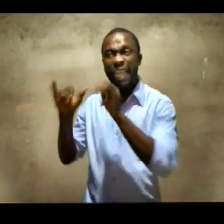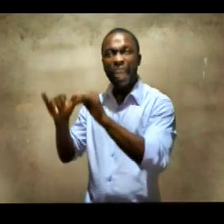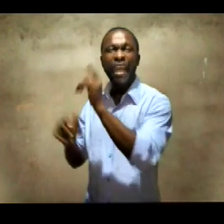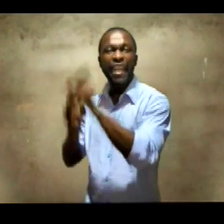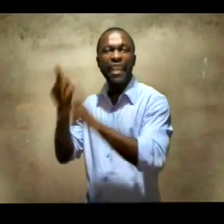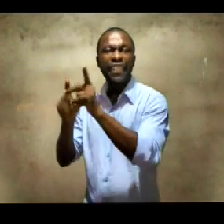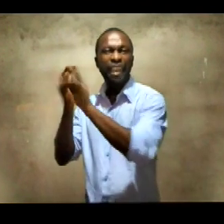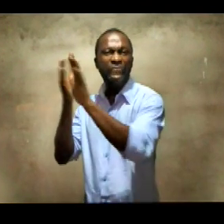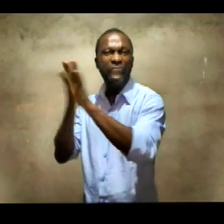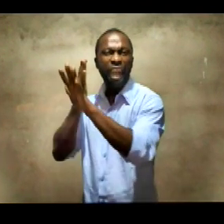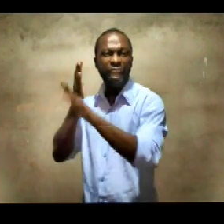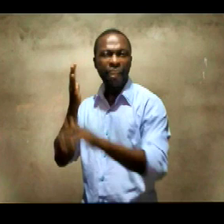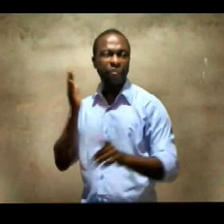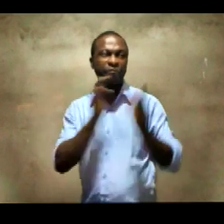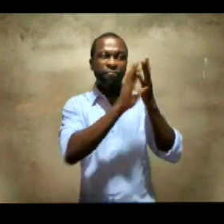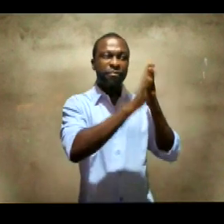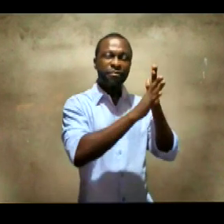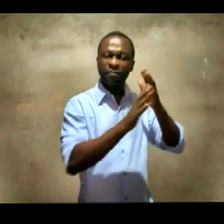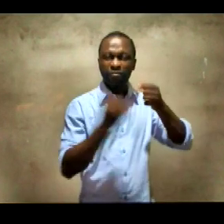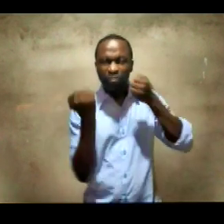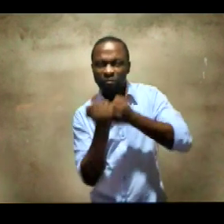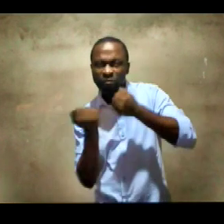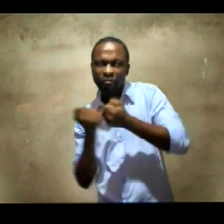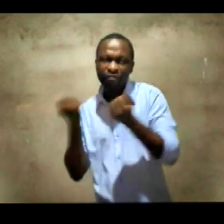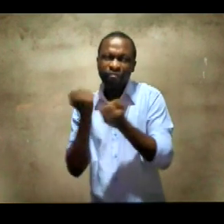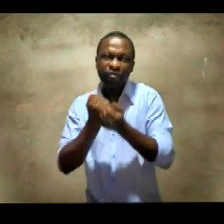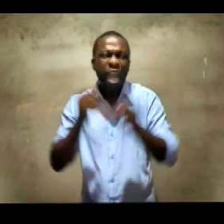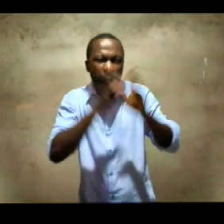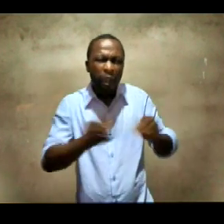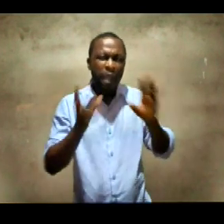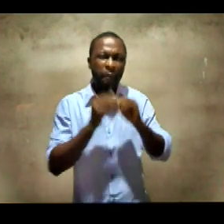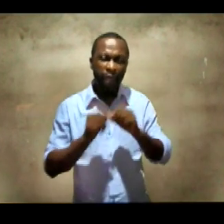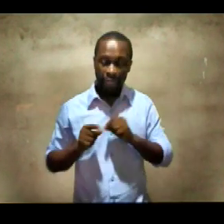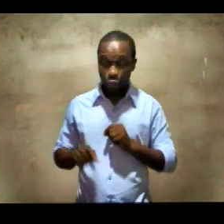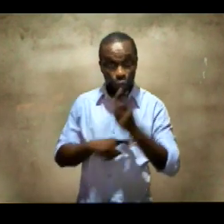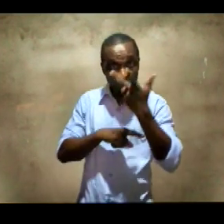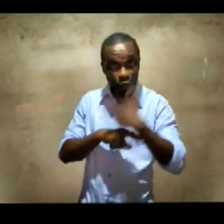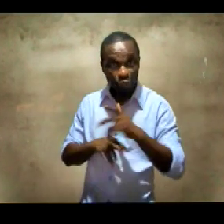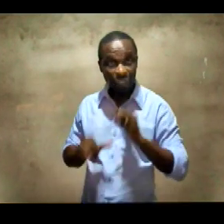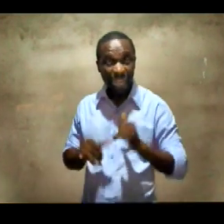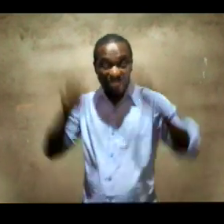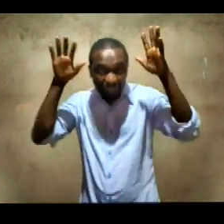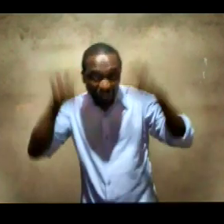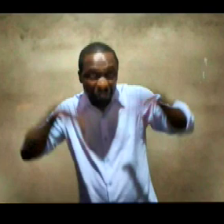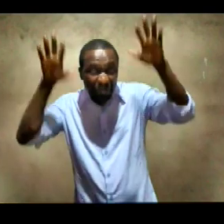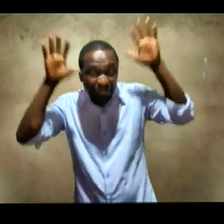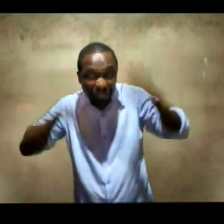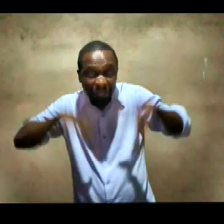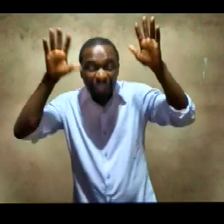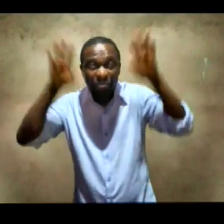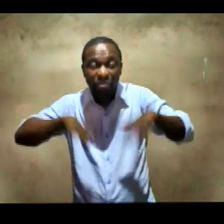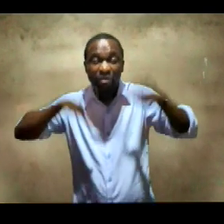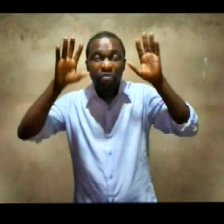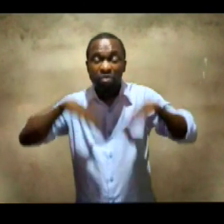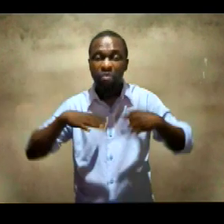Après 3 jours de famine sous le froid, le jeune homme se considère comme un miraculé. Les inondations et autres glissements